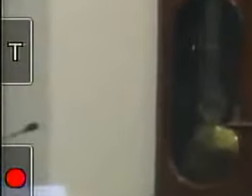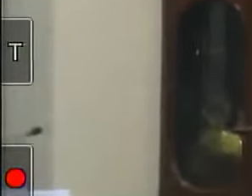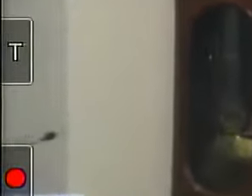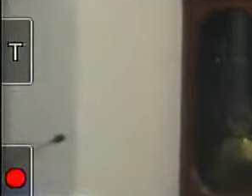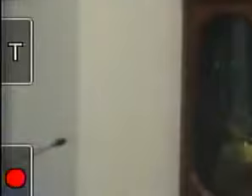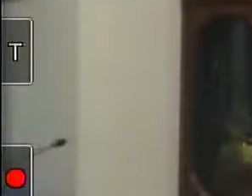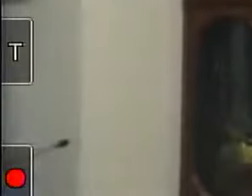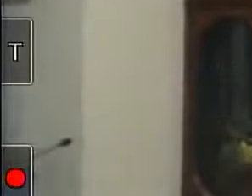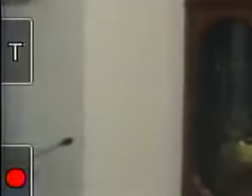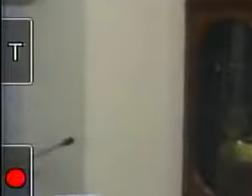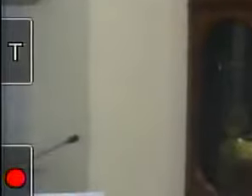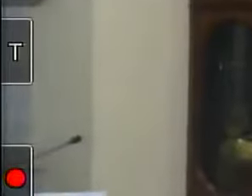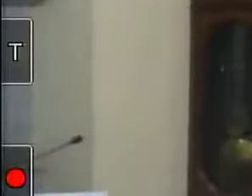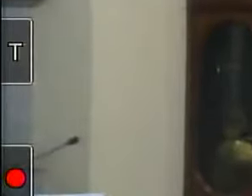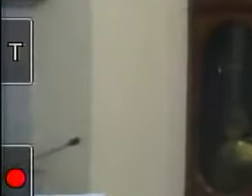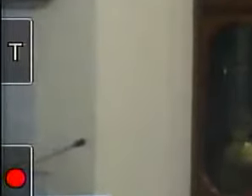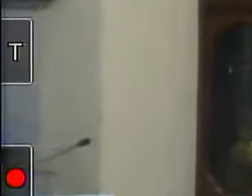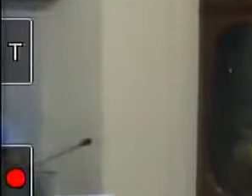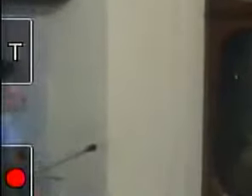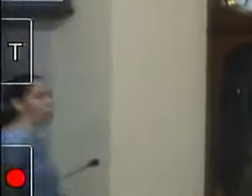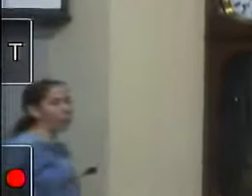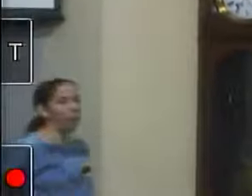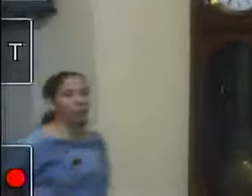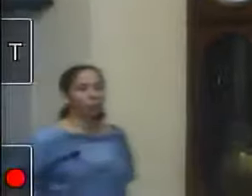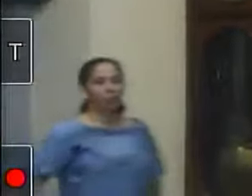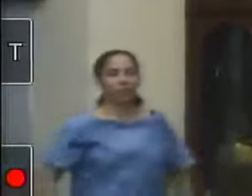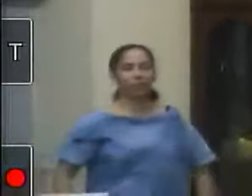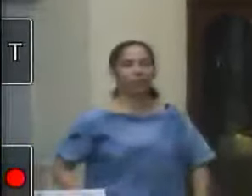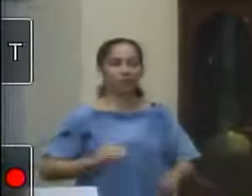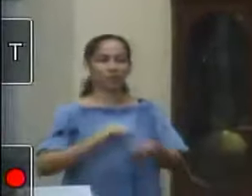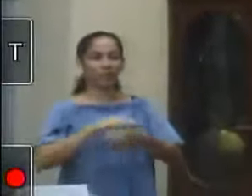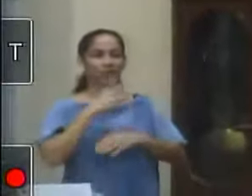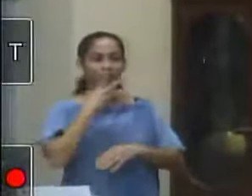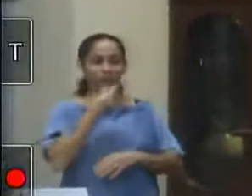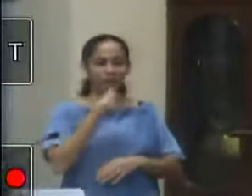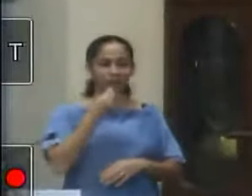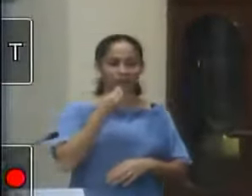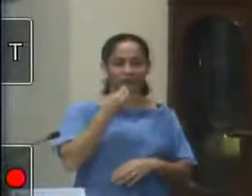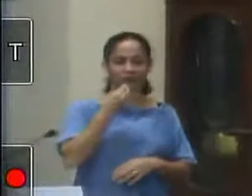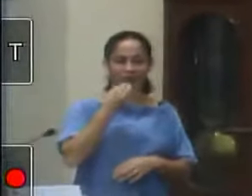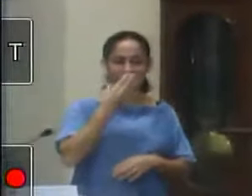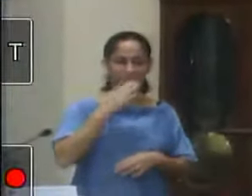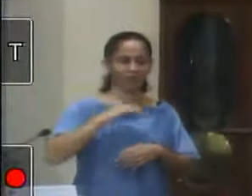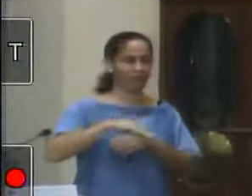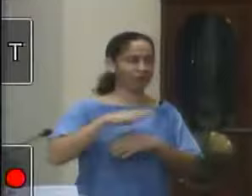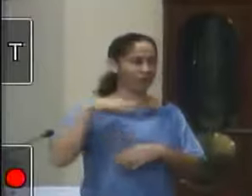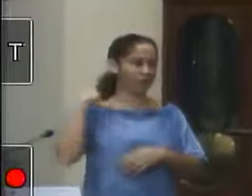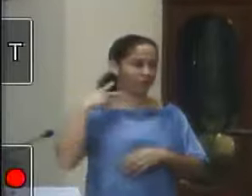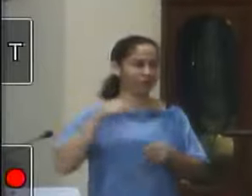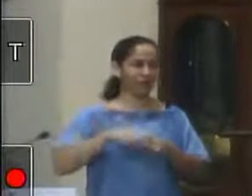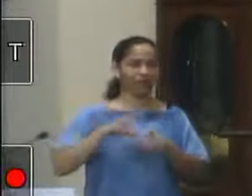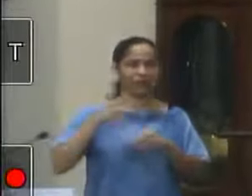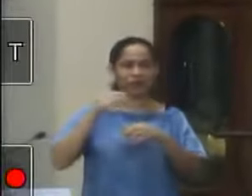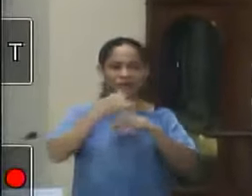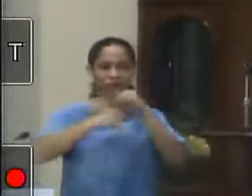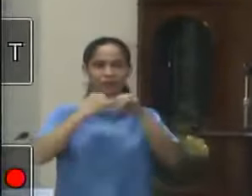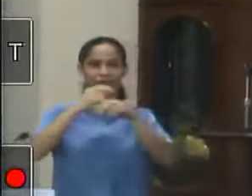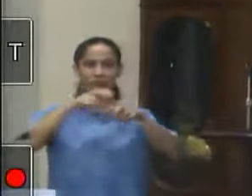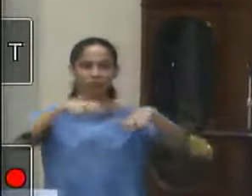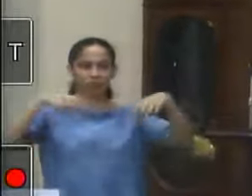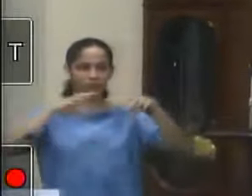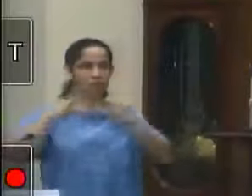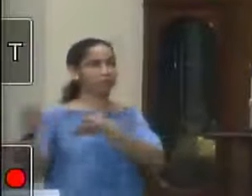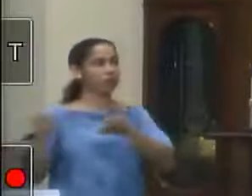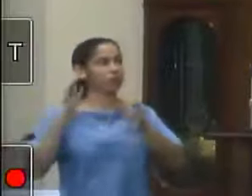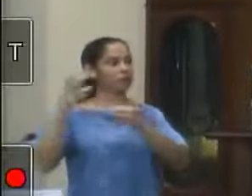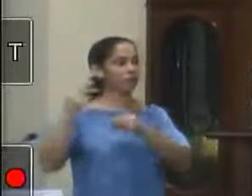Boa noite, vereadores, todos que nos assistem pela internet, a todos presentes. Inicialmente, fazer um convite a todos os